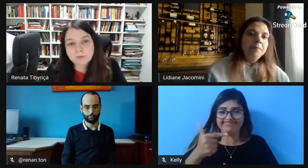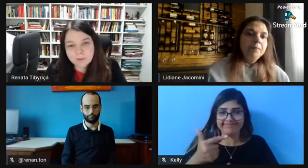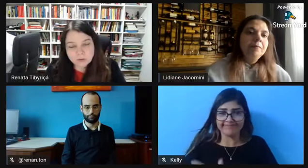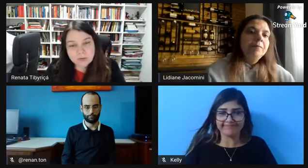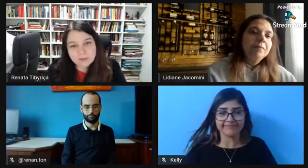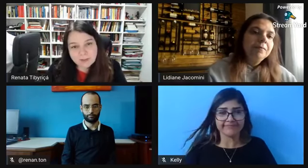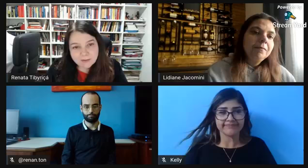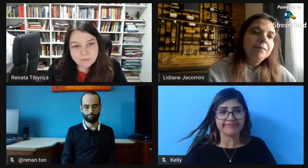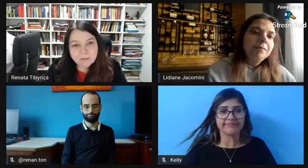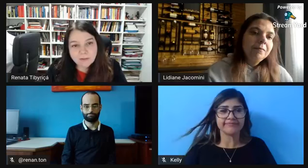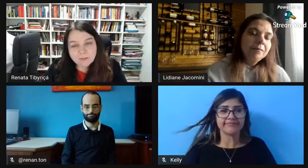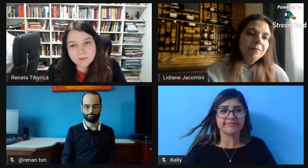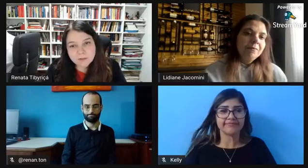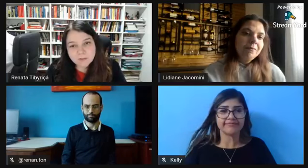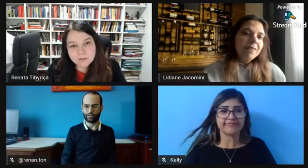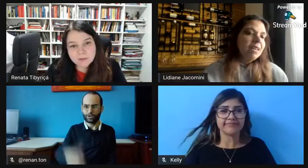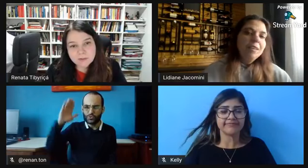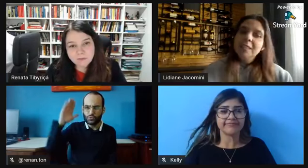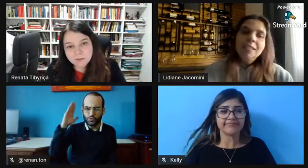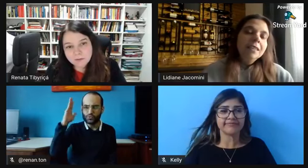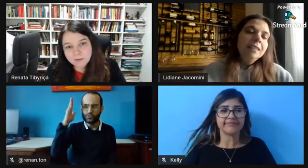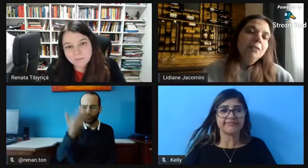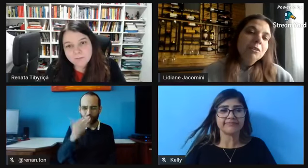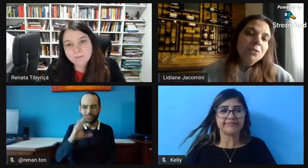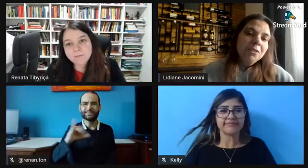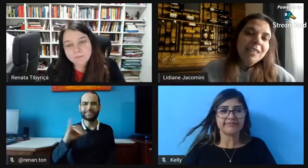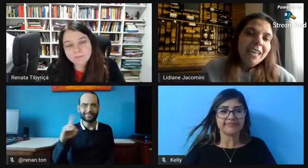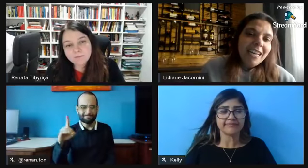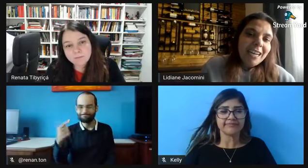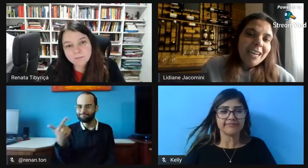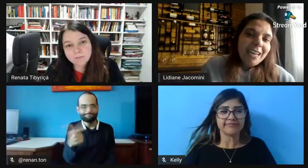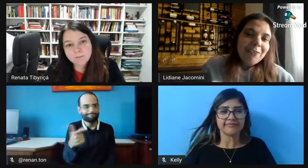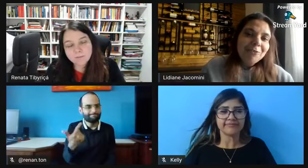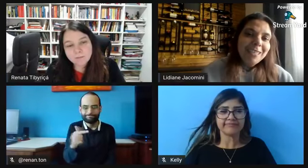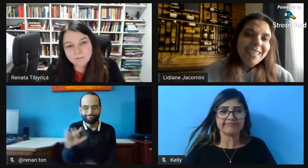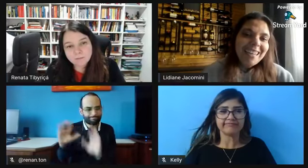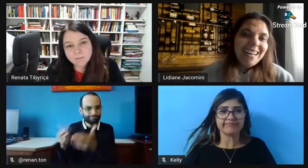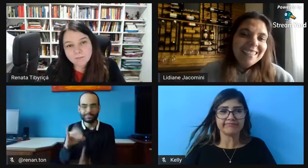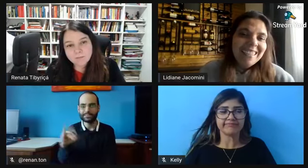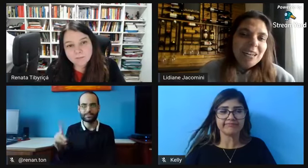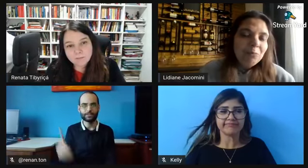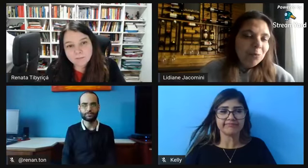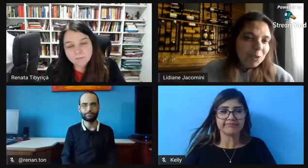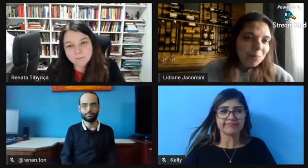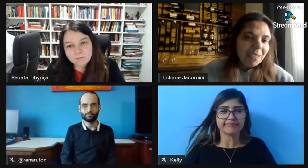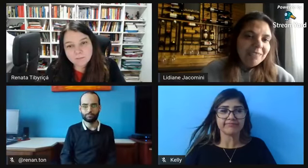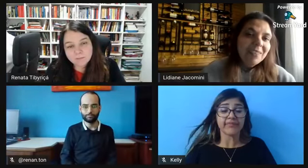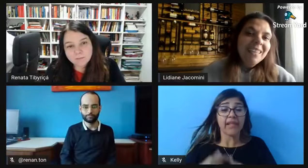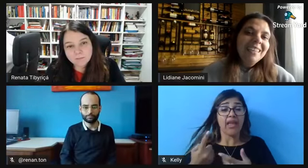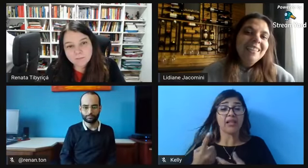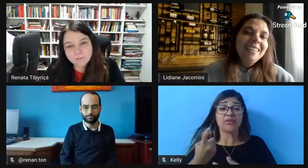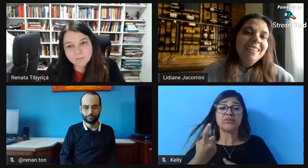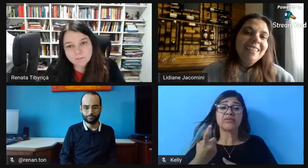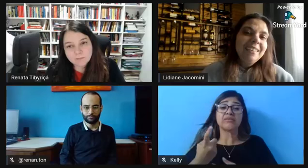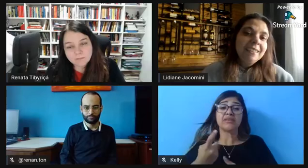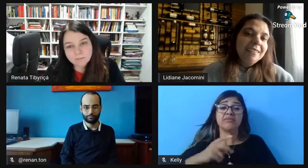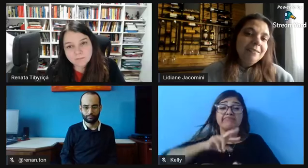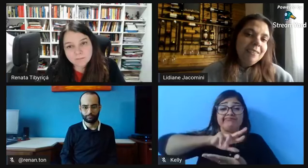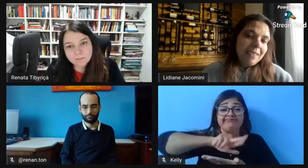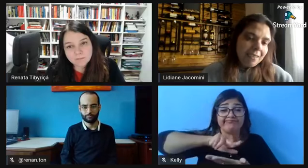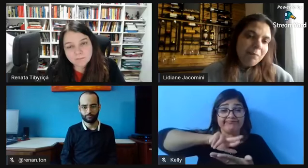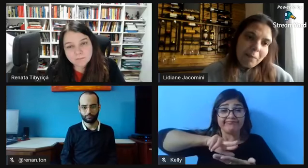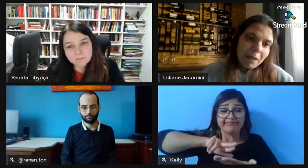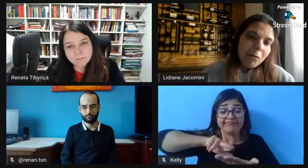Puxa vida, a surdo-cegueira não tem uma CID específica. Não, a surdo-cegueira ela é considerada múltipla